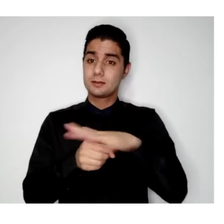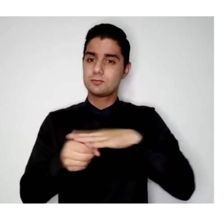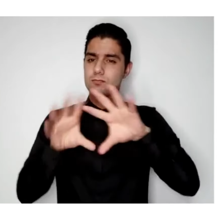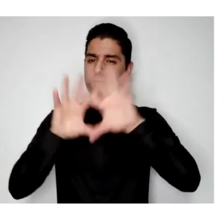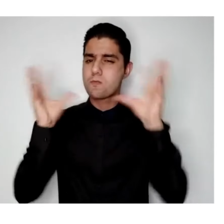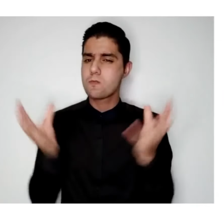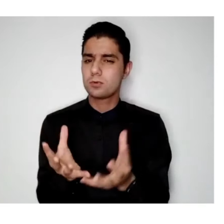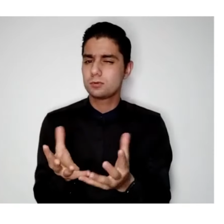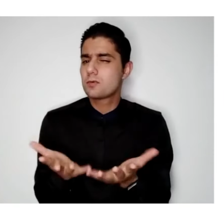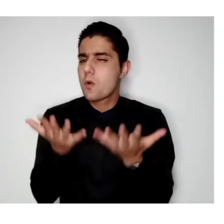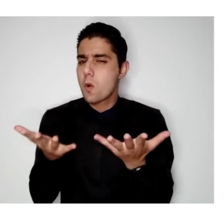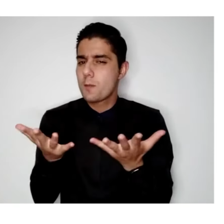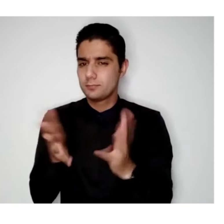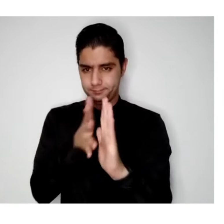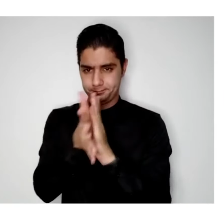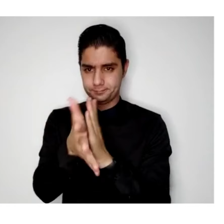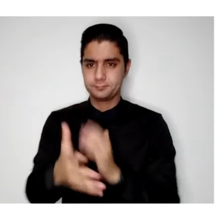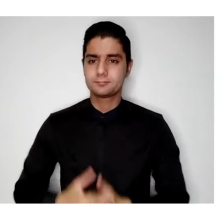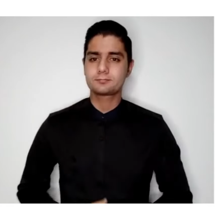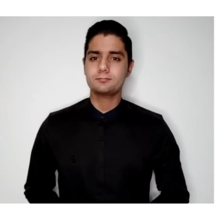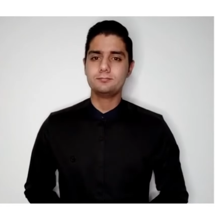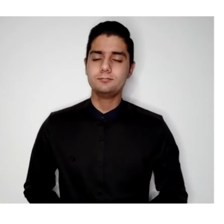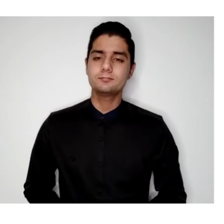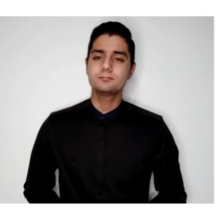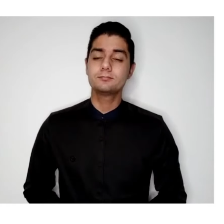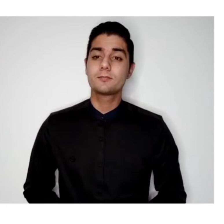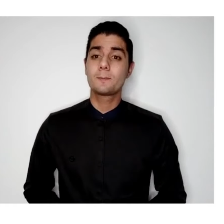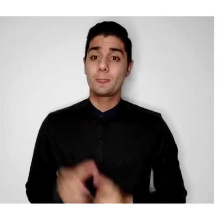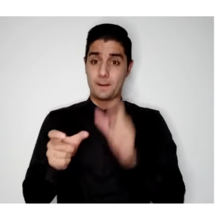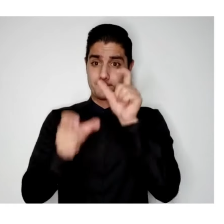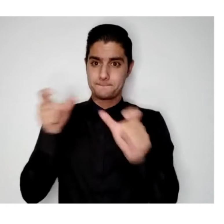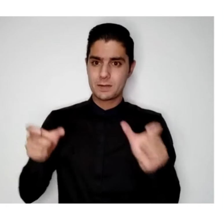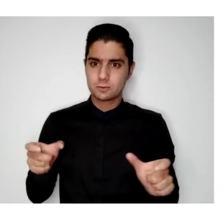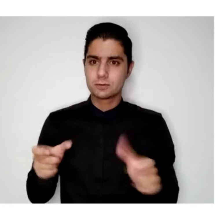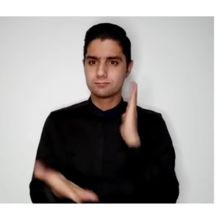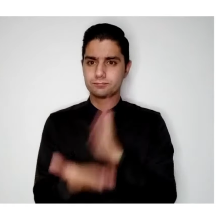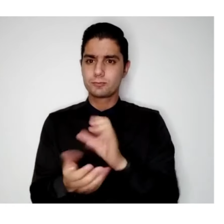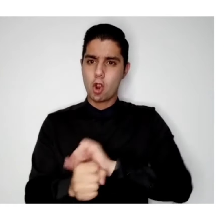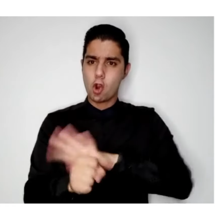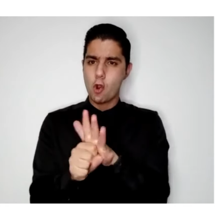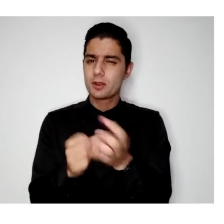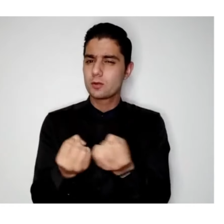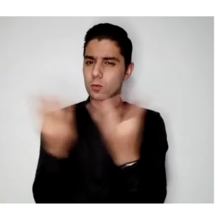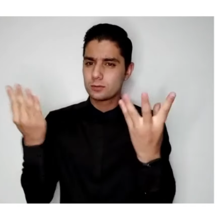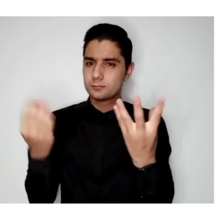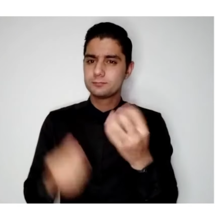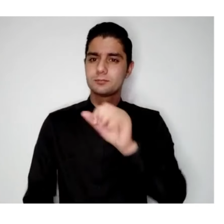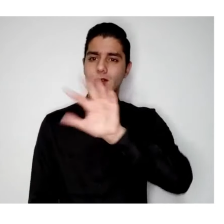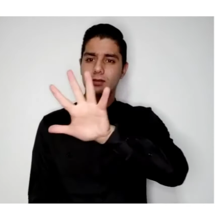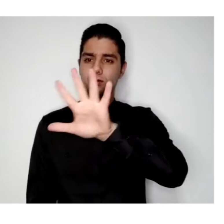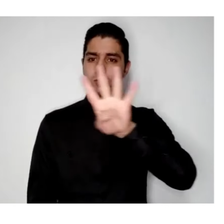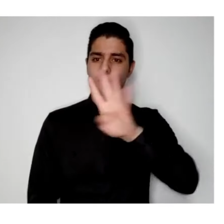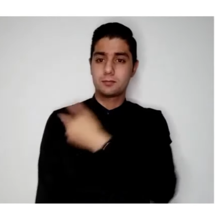La situación en el mundo es la siguiente. Número de casos confirmados.